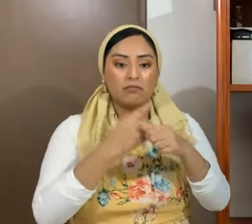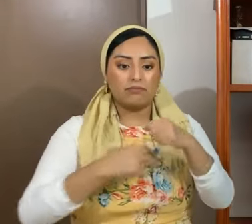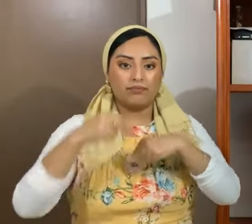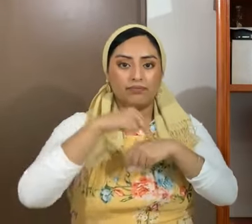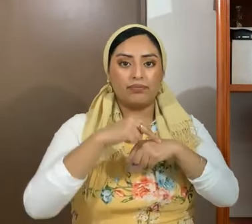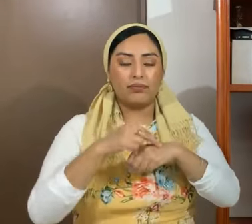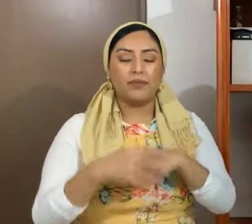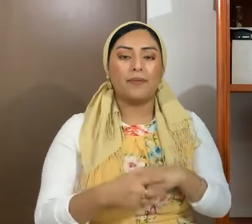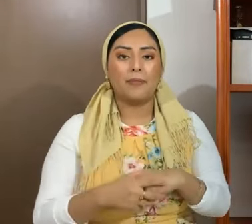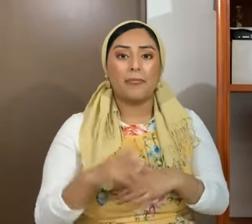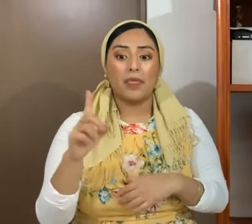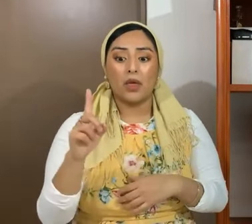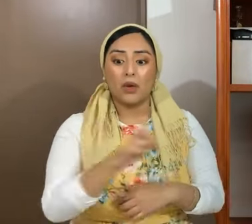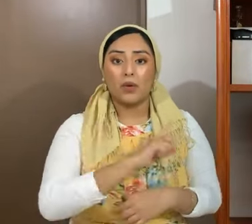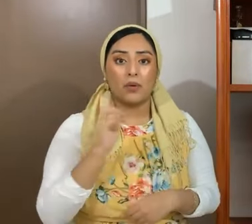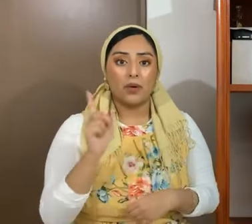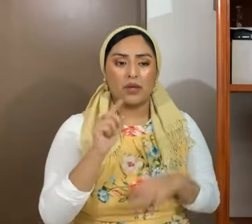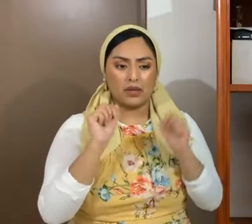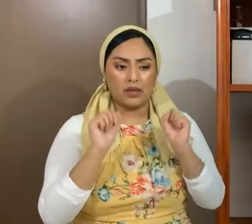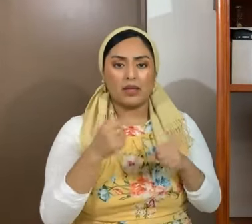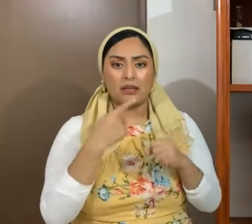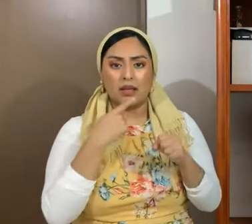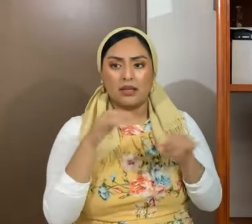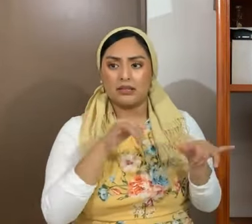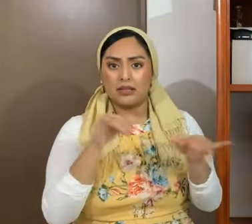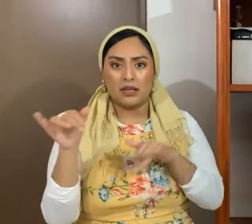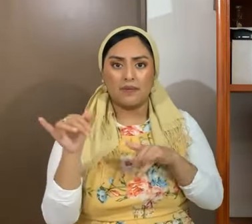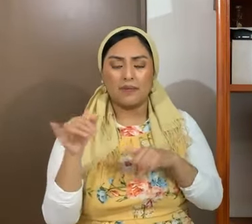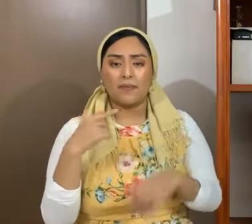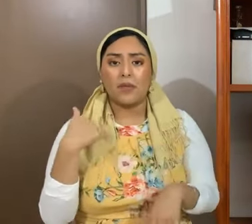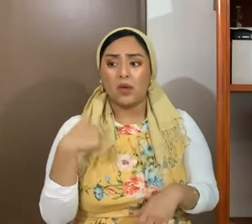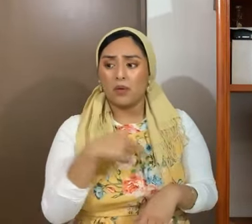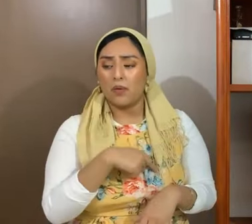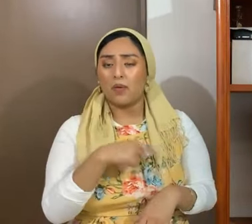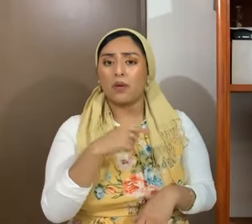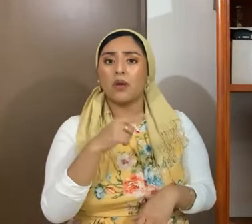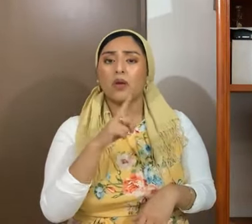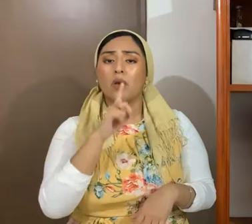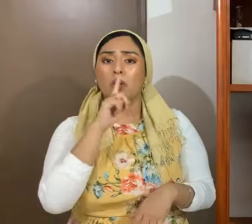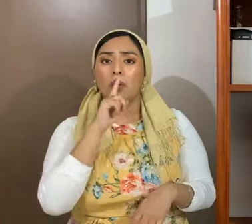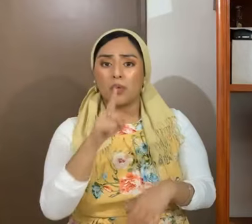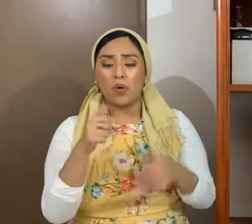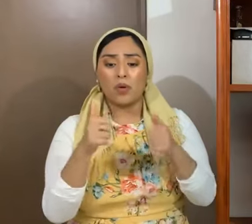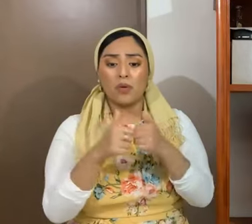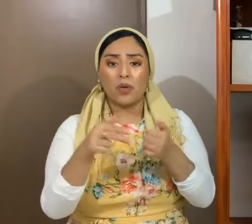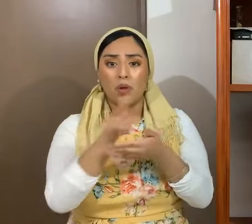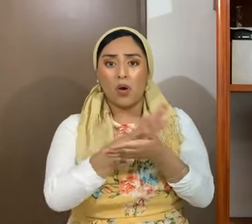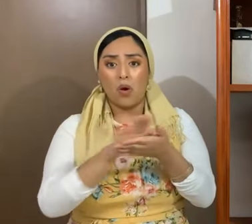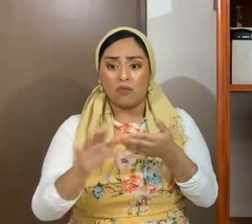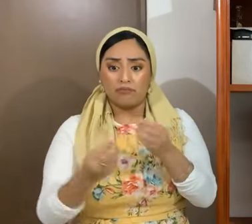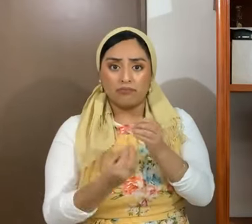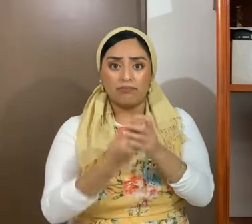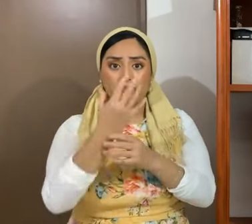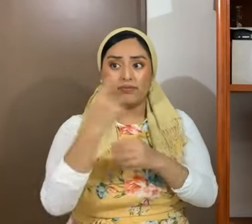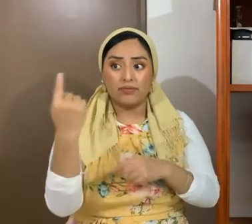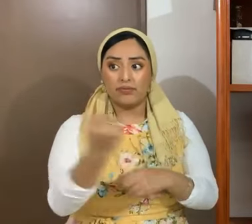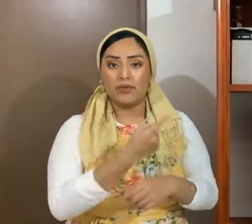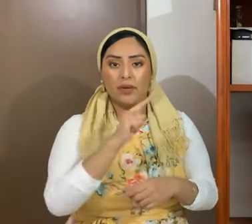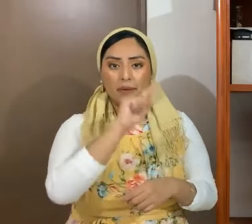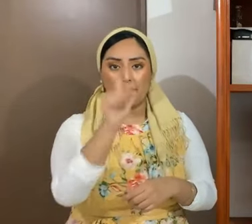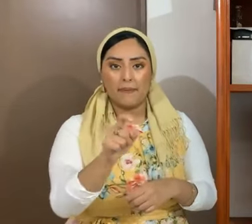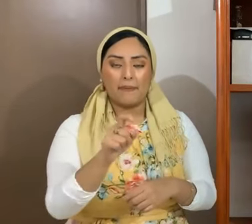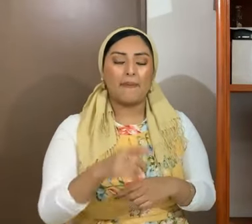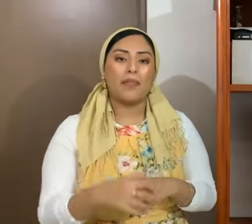De nosotros, ¿se podrá decir lo mismo? ¿Estamos realmente en la simiente Kadosh? Eso cada quien tiene que preguntárselo